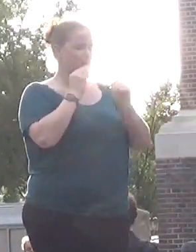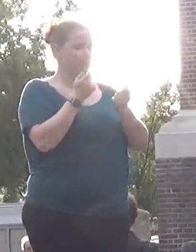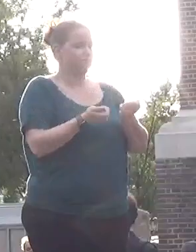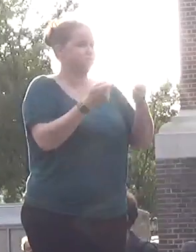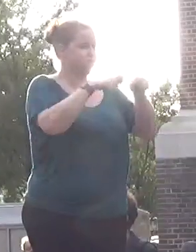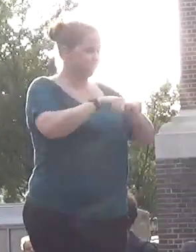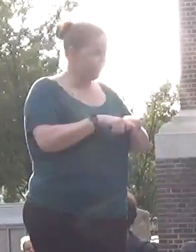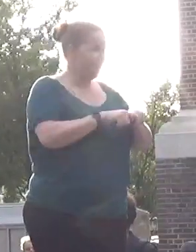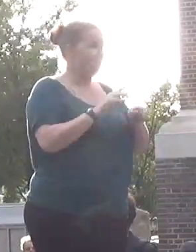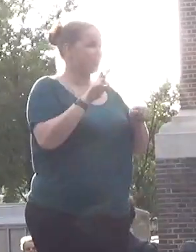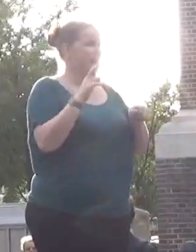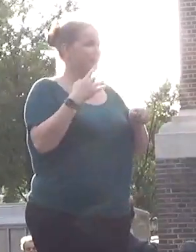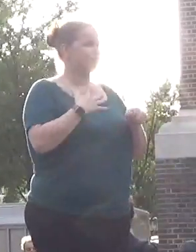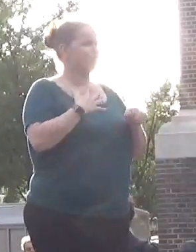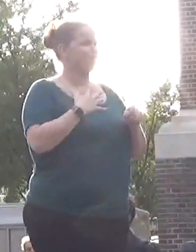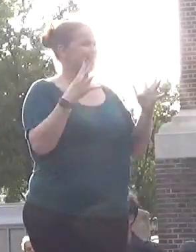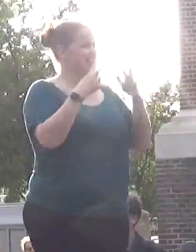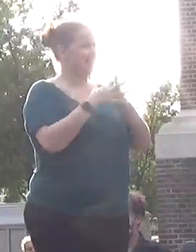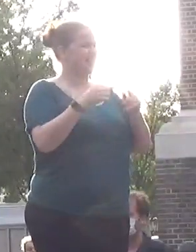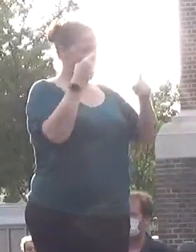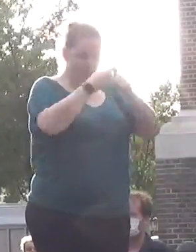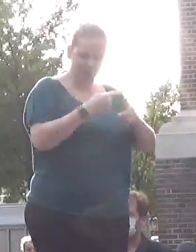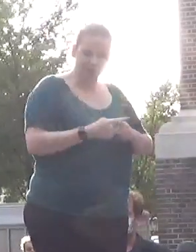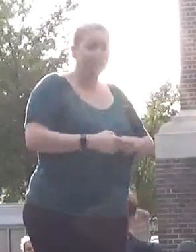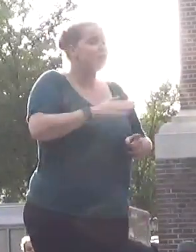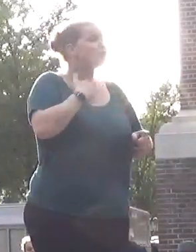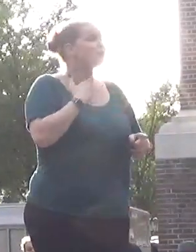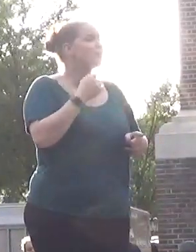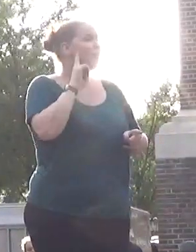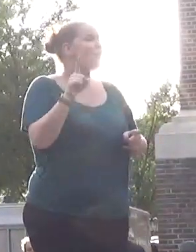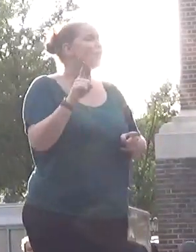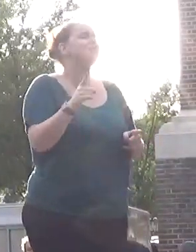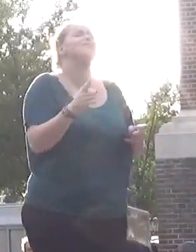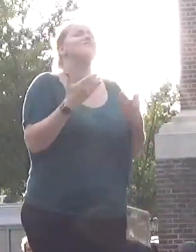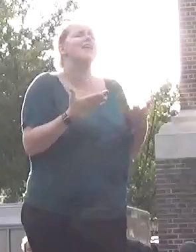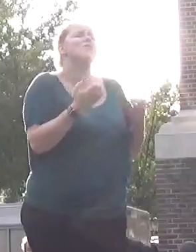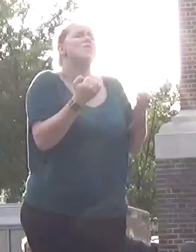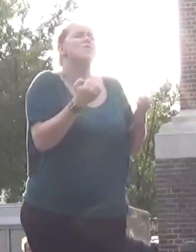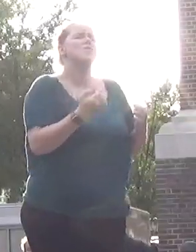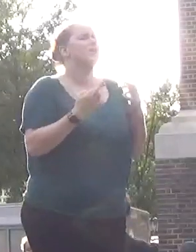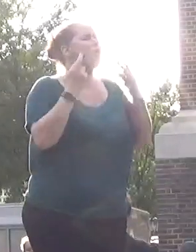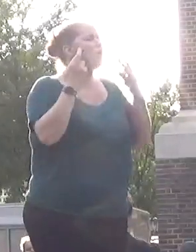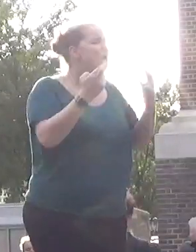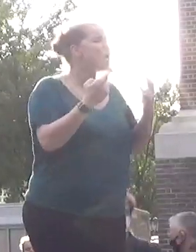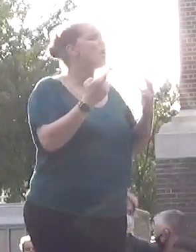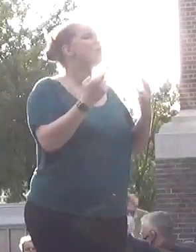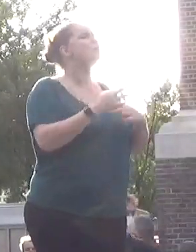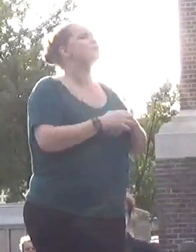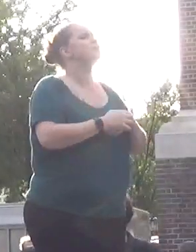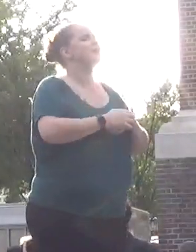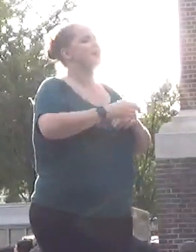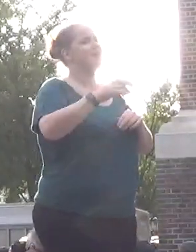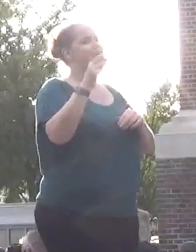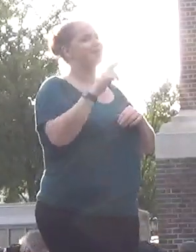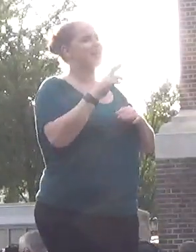van Kerken in Amsterdam. Juist jouw stem hier te horen is van grote waarde. Ik hoop van harte dat de Raad van Kerken van